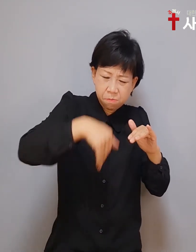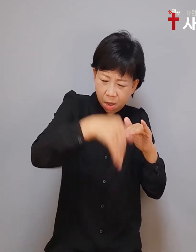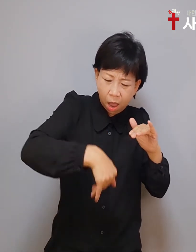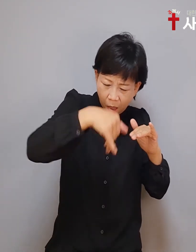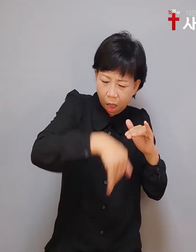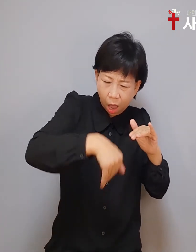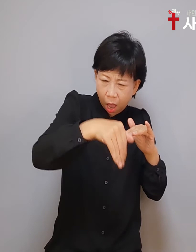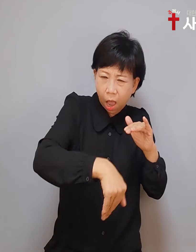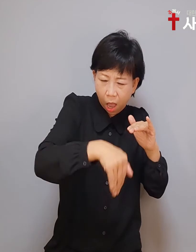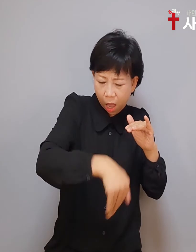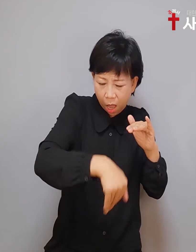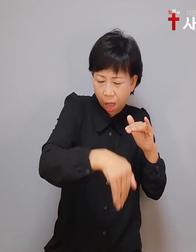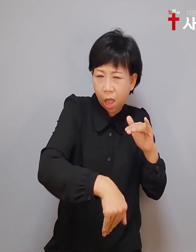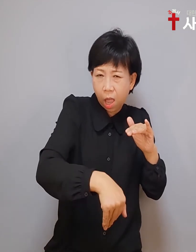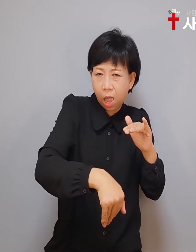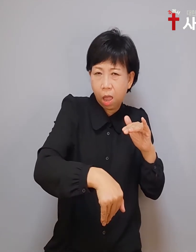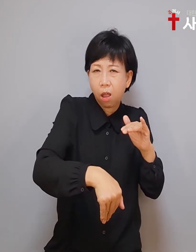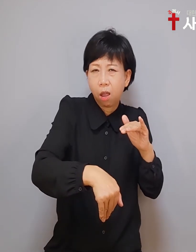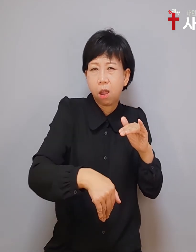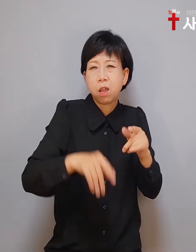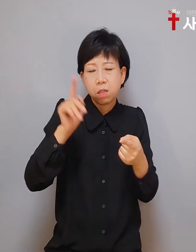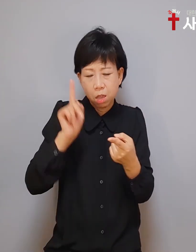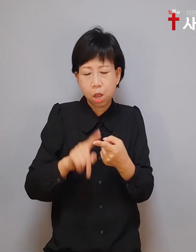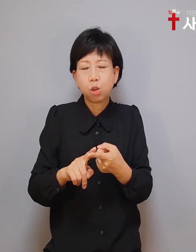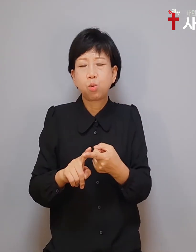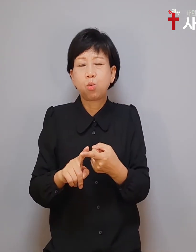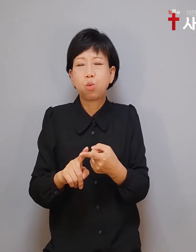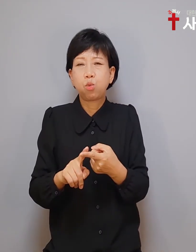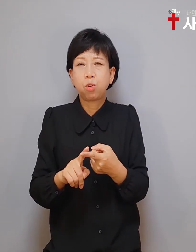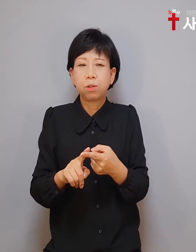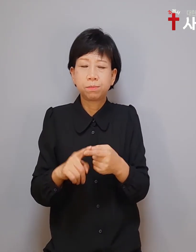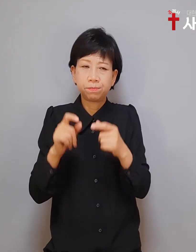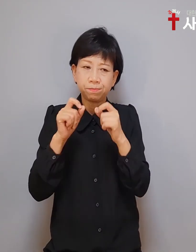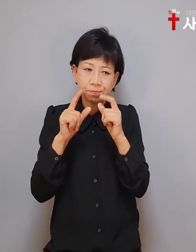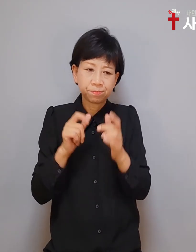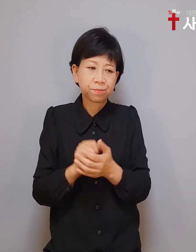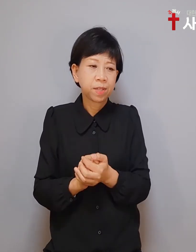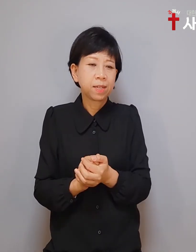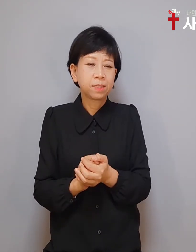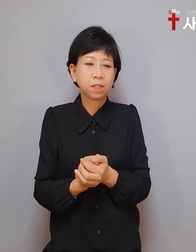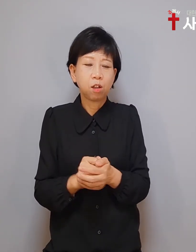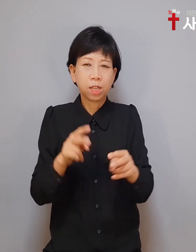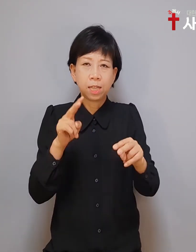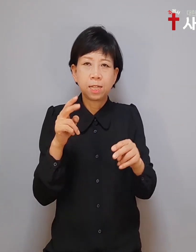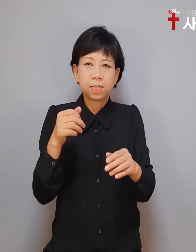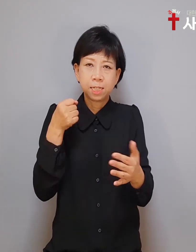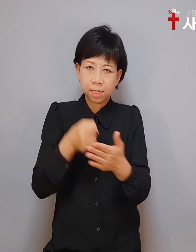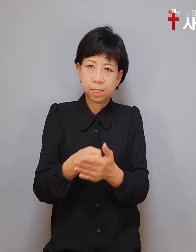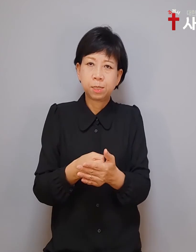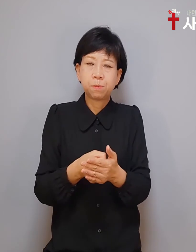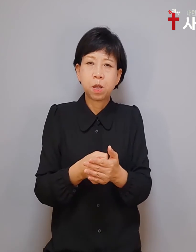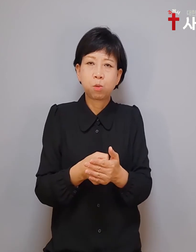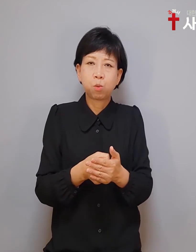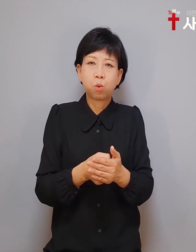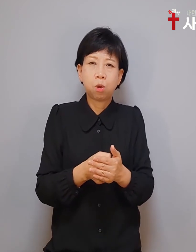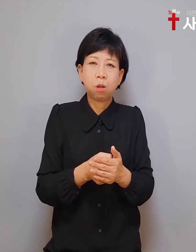파기 시작했어요. 주변 사람들의 반응은 어떨까요? 마침내 미쳤네. 미칠 만도